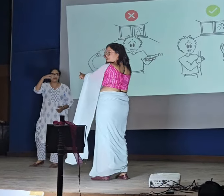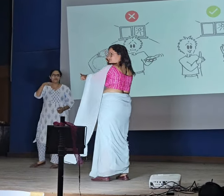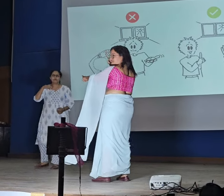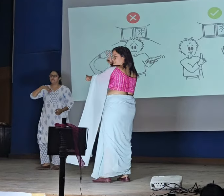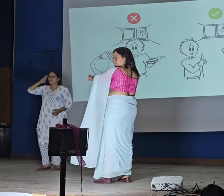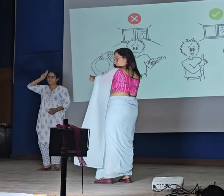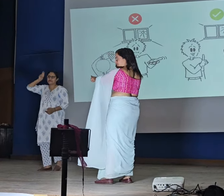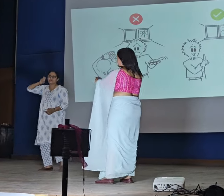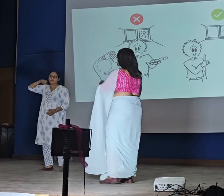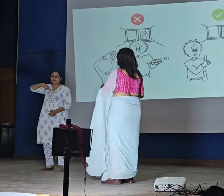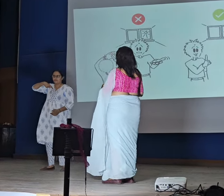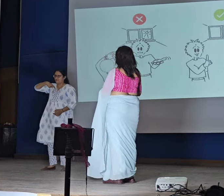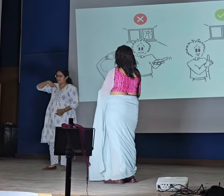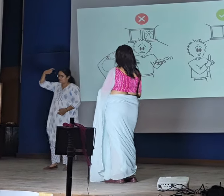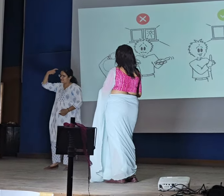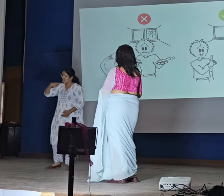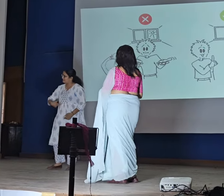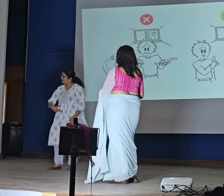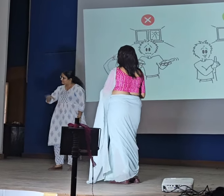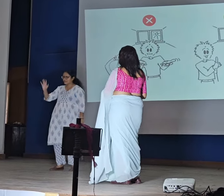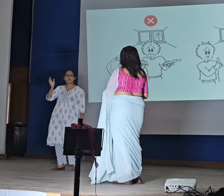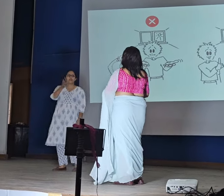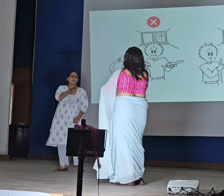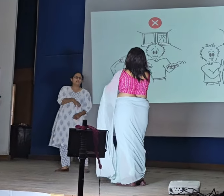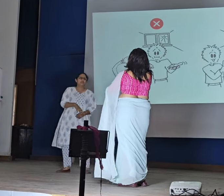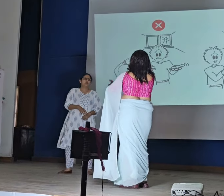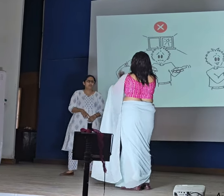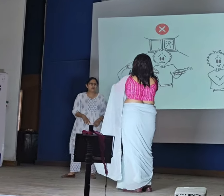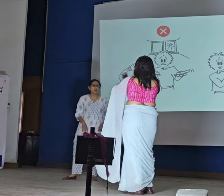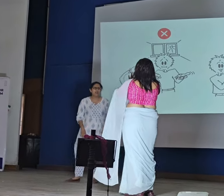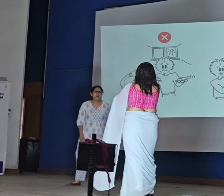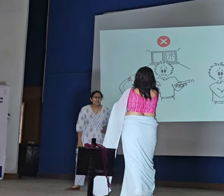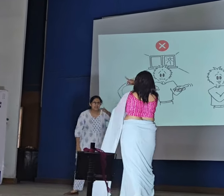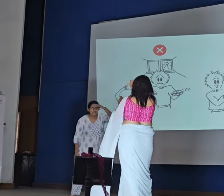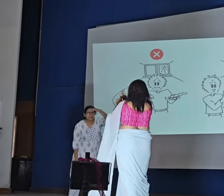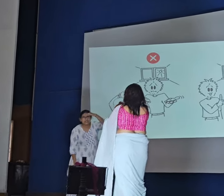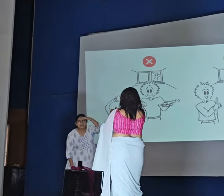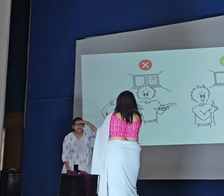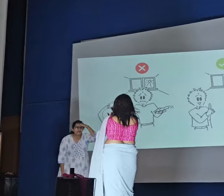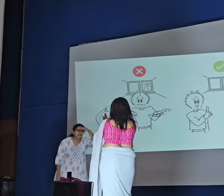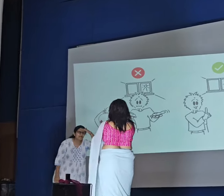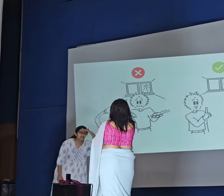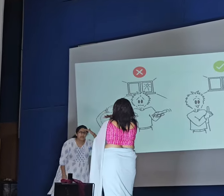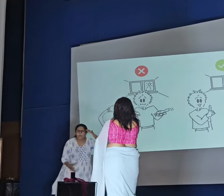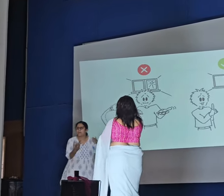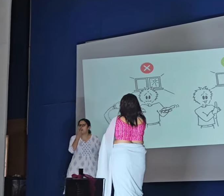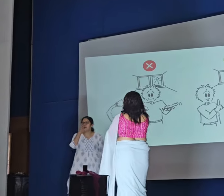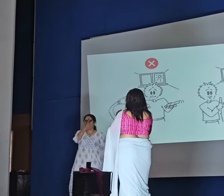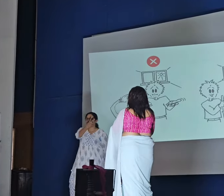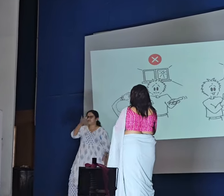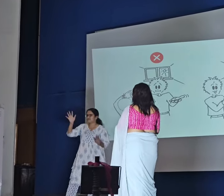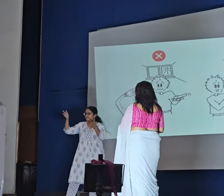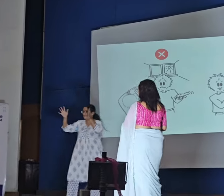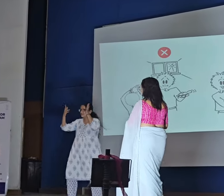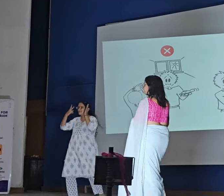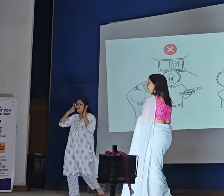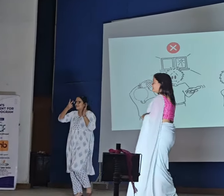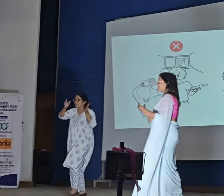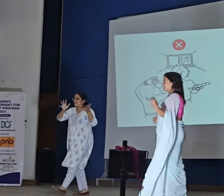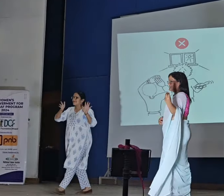है और मैं एक डेफ अशर हूँ और मेरे सामने ये पीछे साइन मिल रहा है, समझ मेरे क्या हो गया, मेरे को क्लियर दिखाई